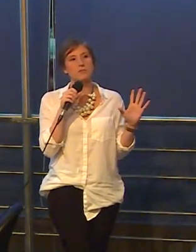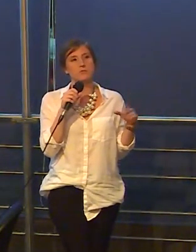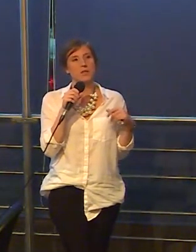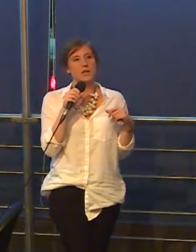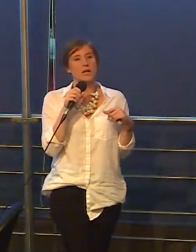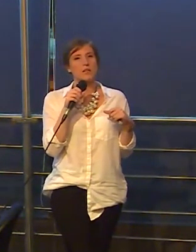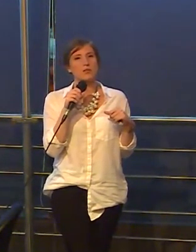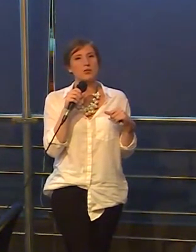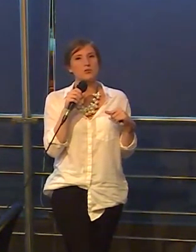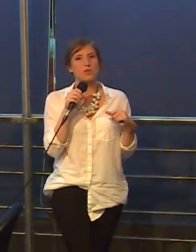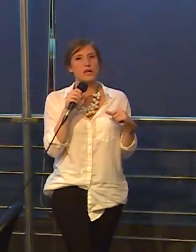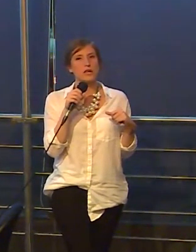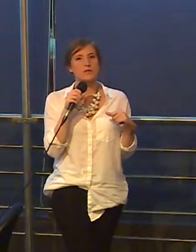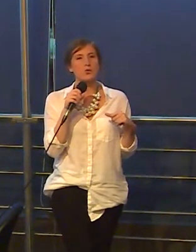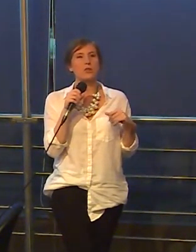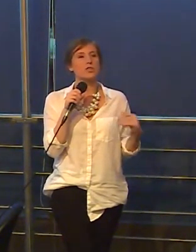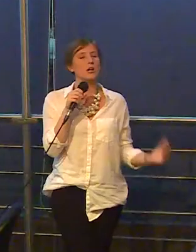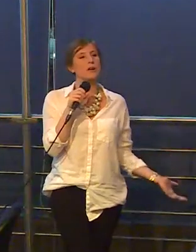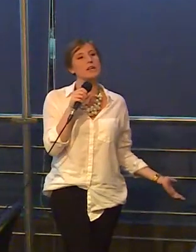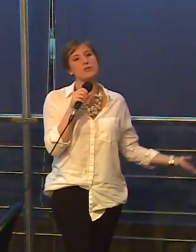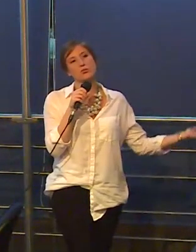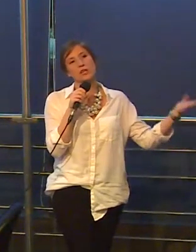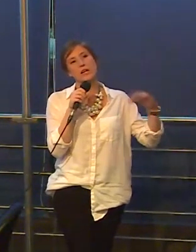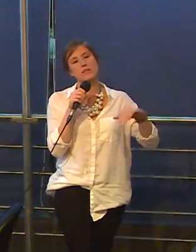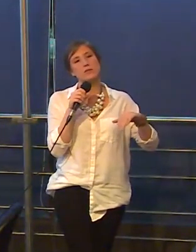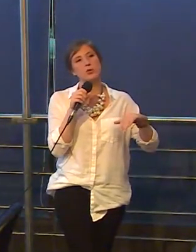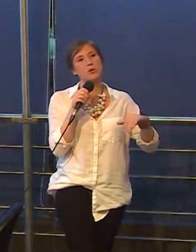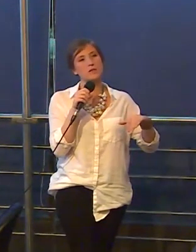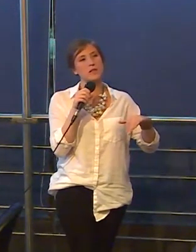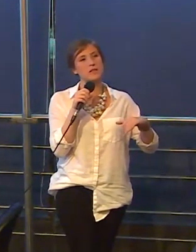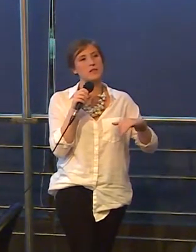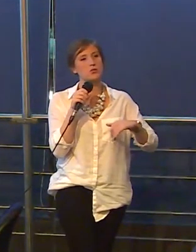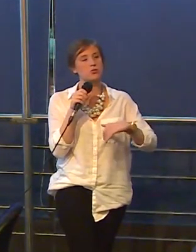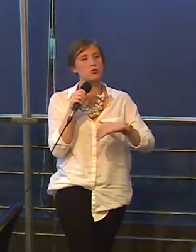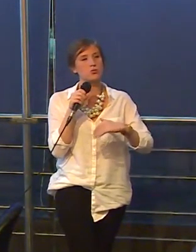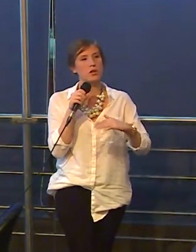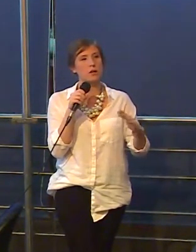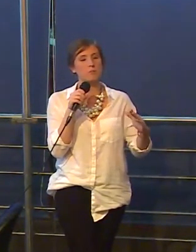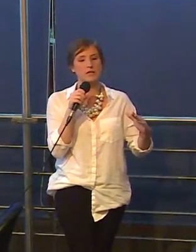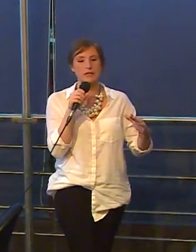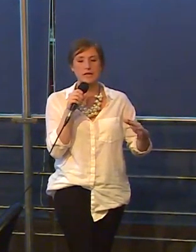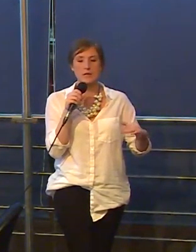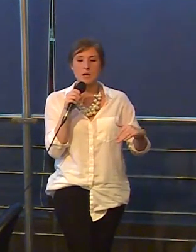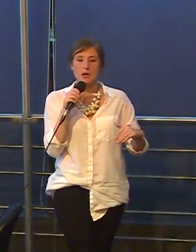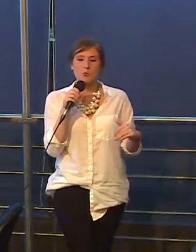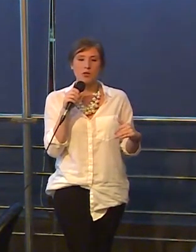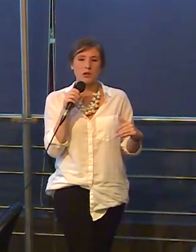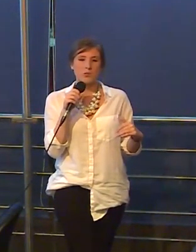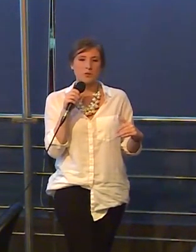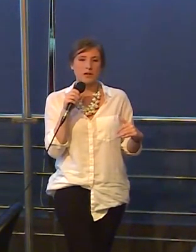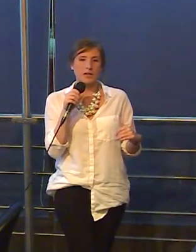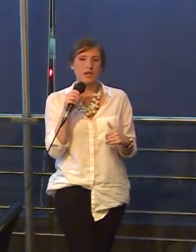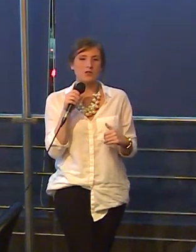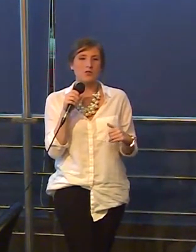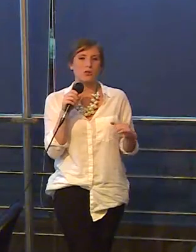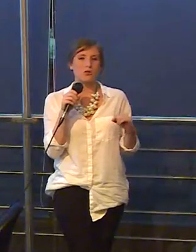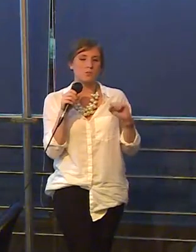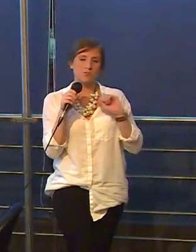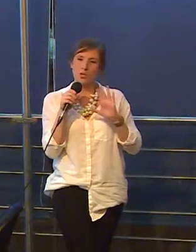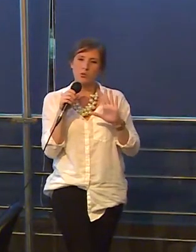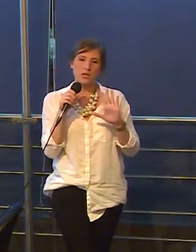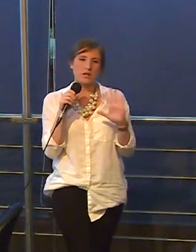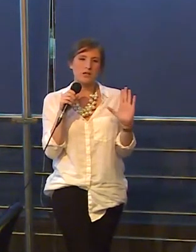madera. Entonces, cuando llegaban las otras universidades a hacer sus prácticas, podíamos ver que